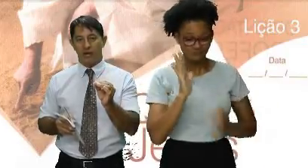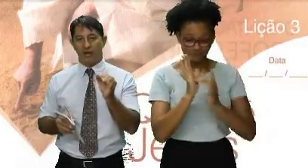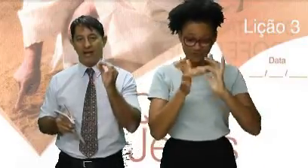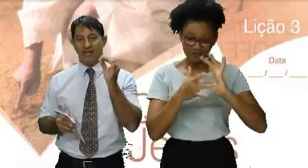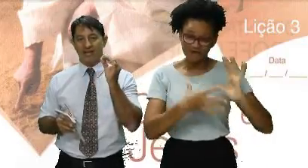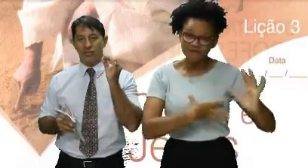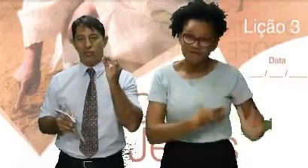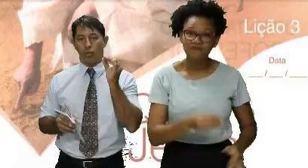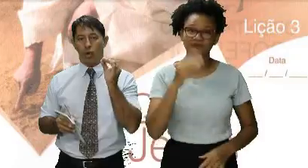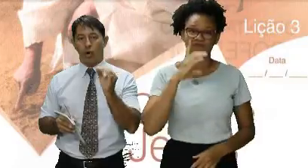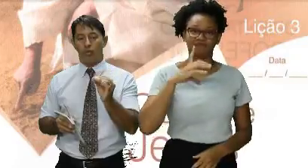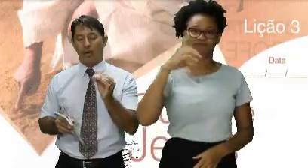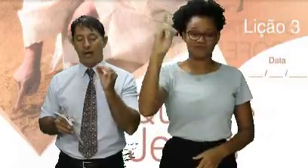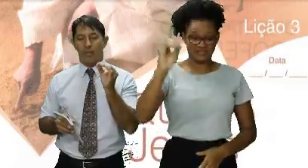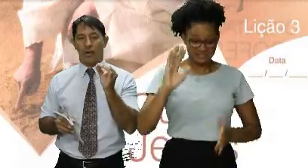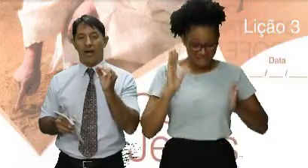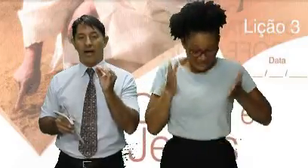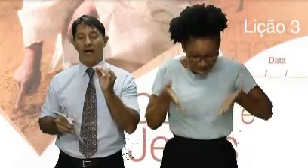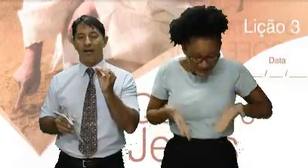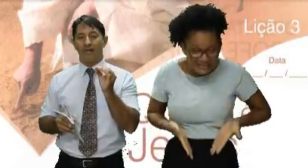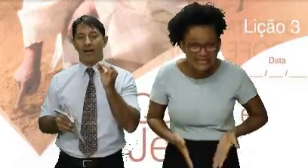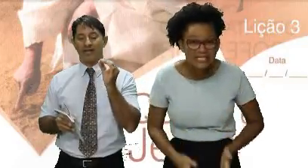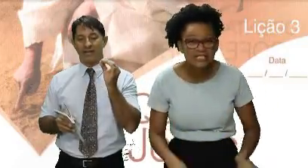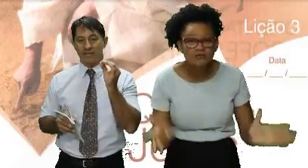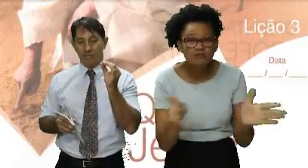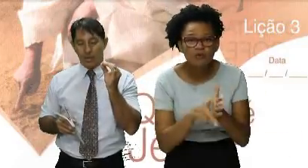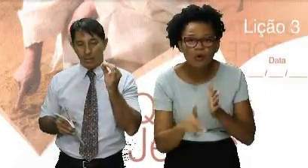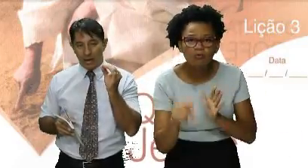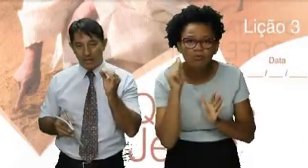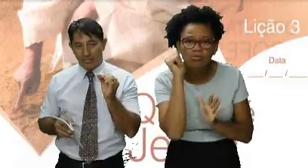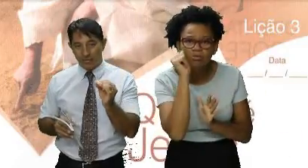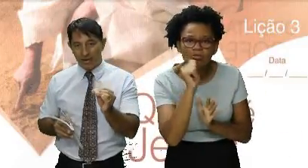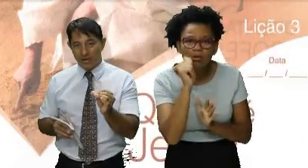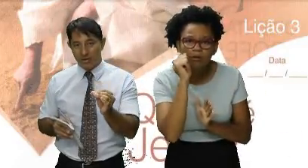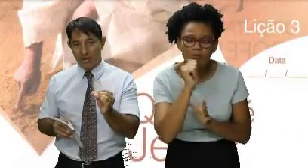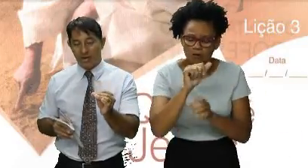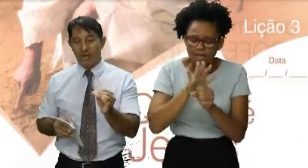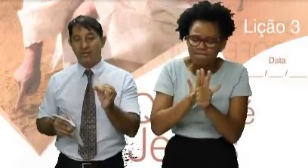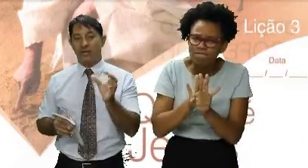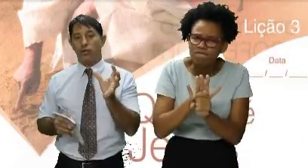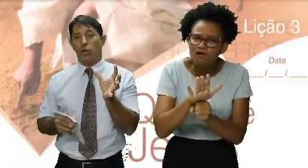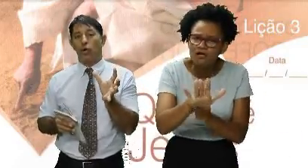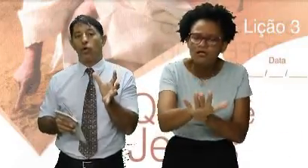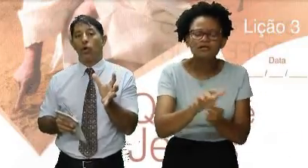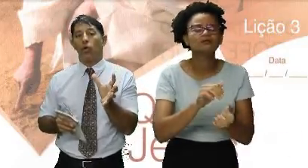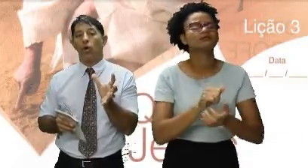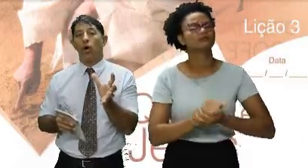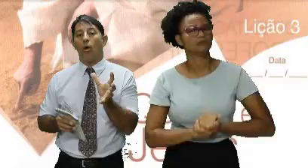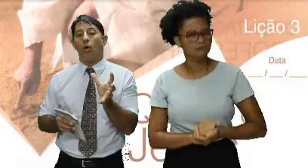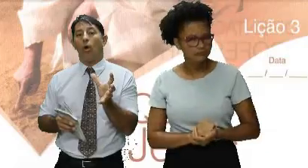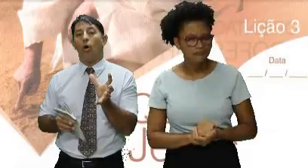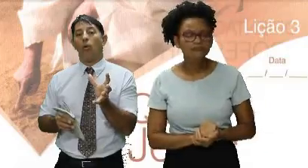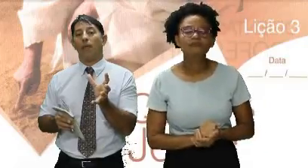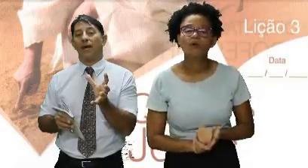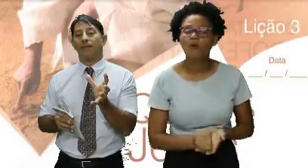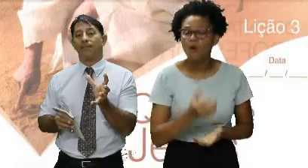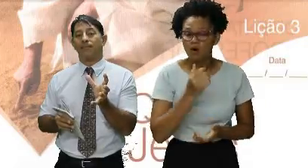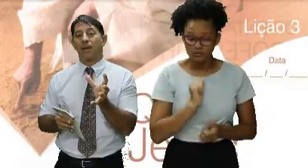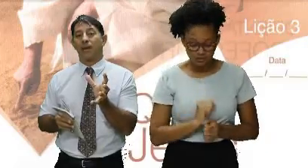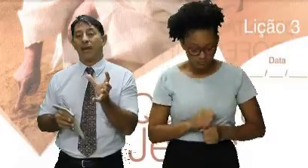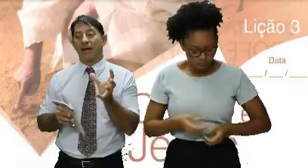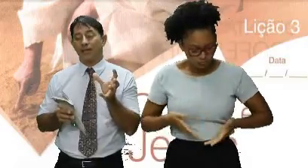Deus, nascido do homem, da mulher, nascido de uma mulher virgem, se tornou